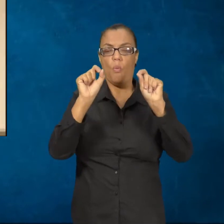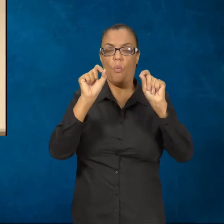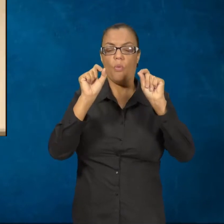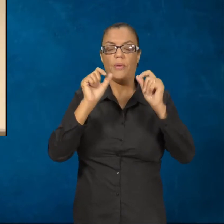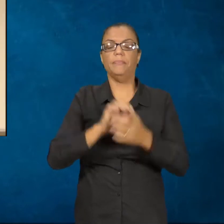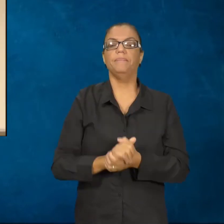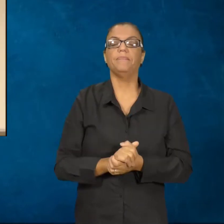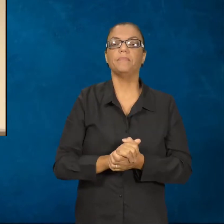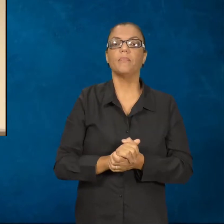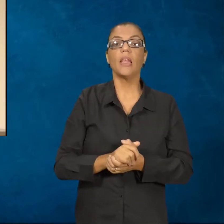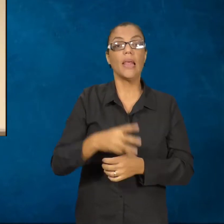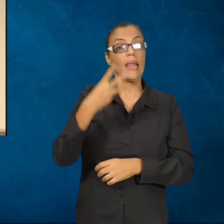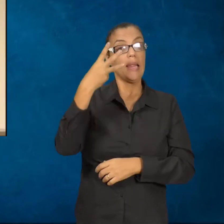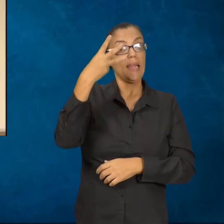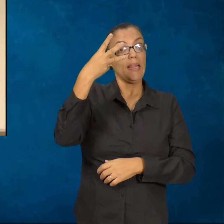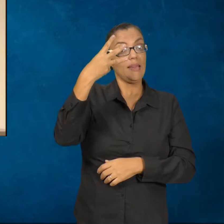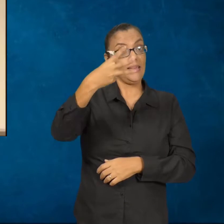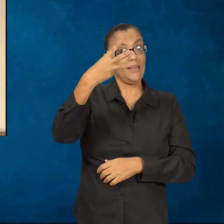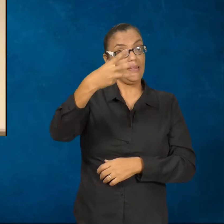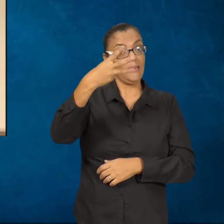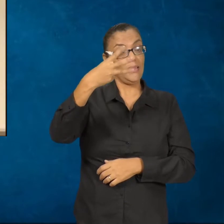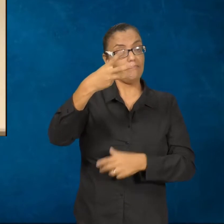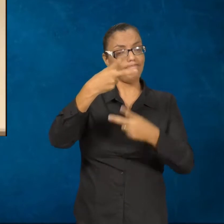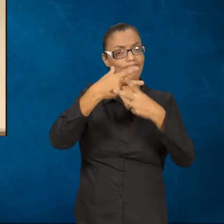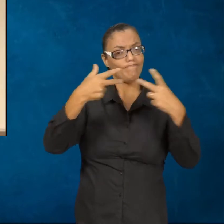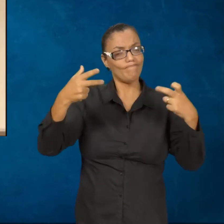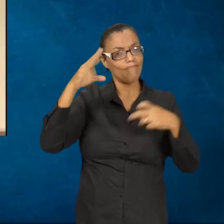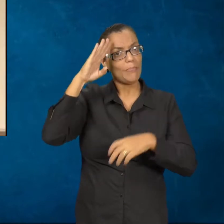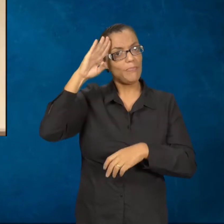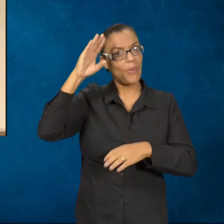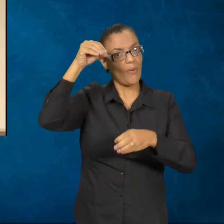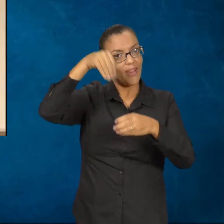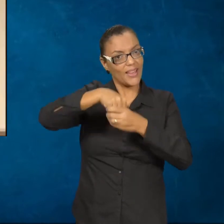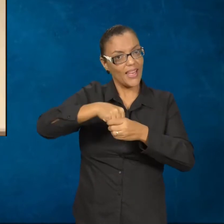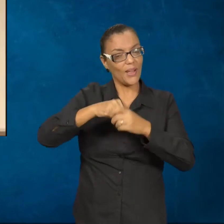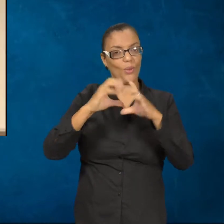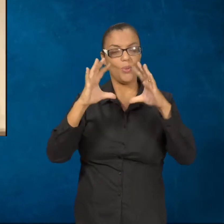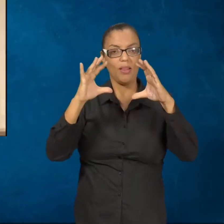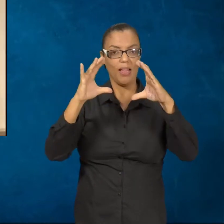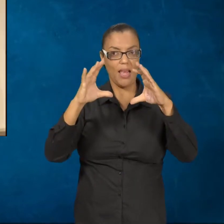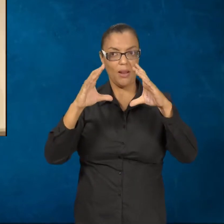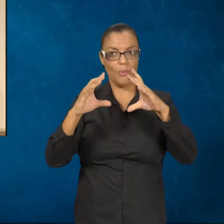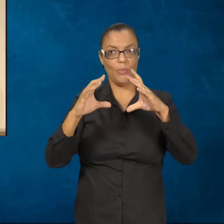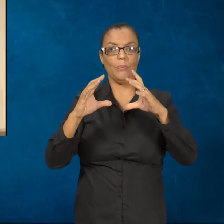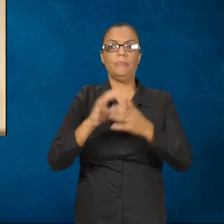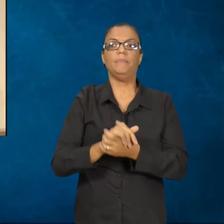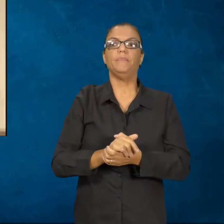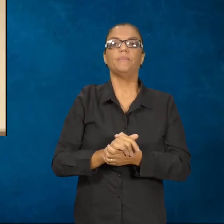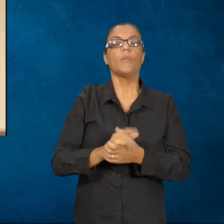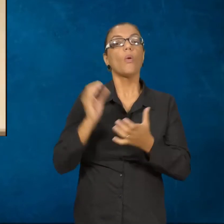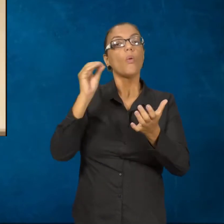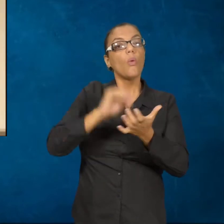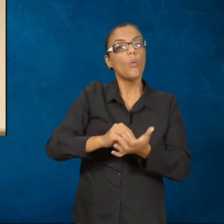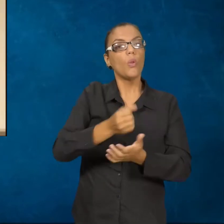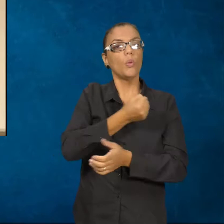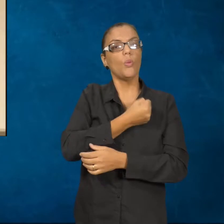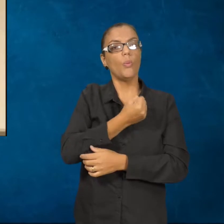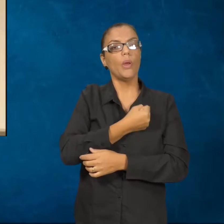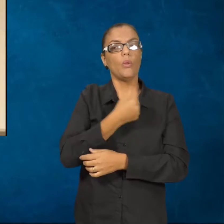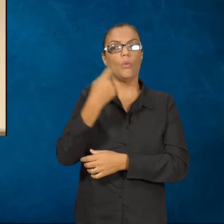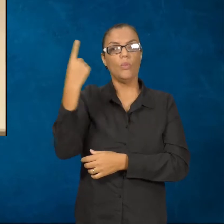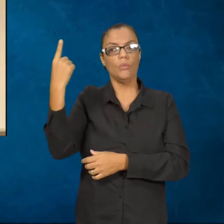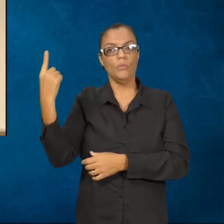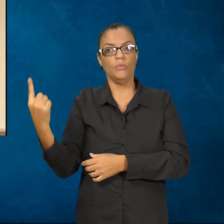notar basicamente 3 estruturas. Vamos ver se isso daqui escreve mais grosso. Número 1, número